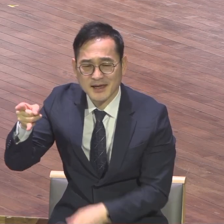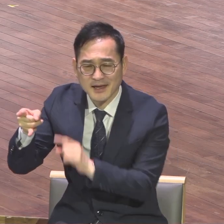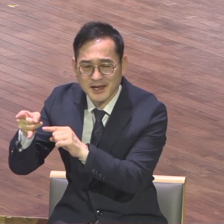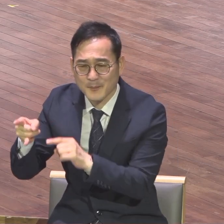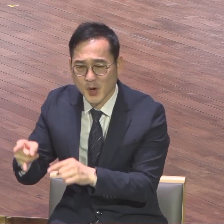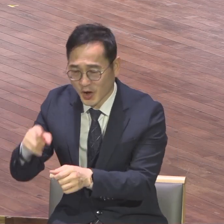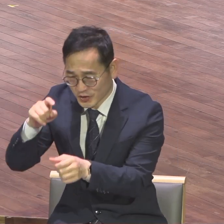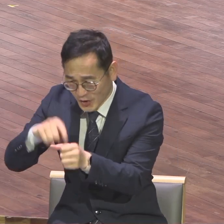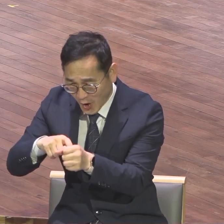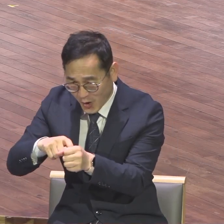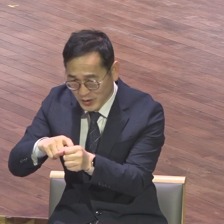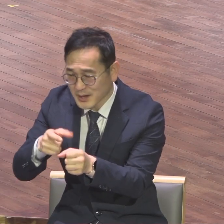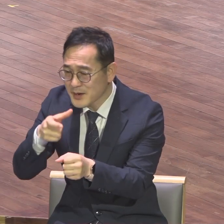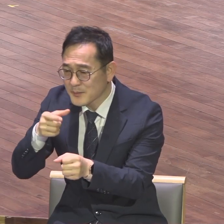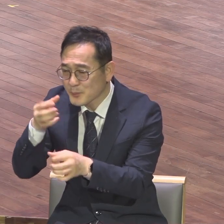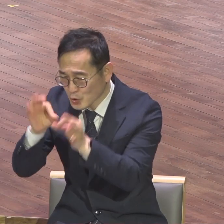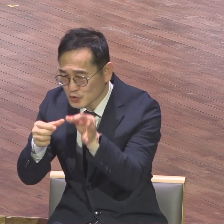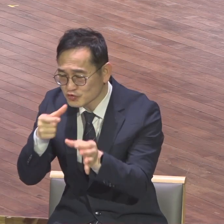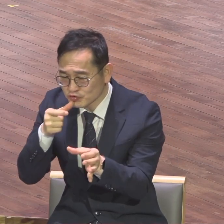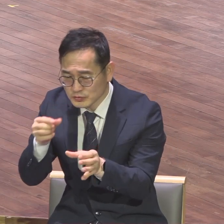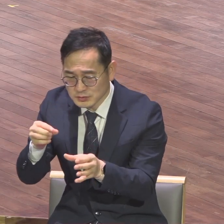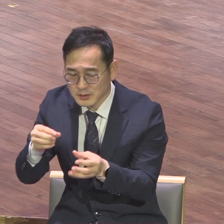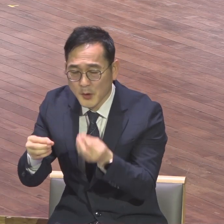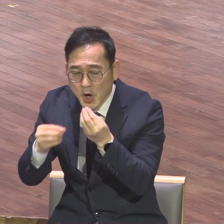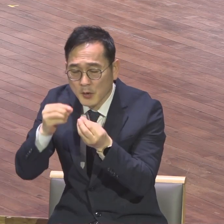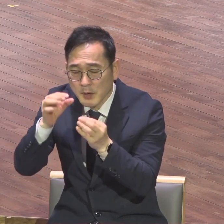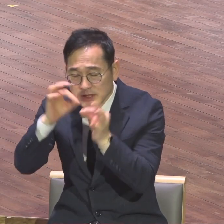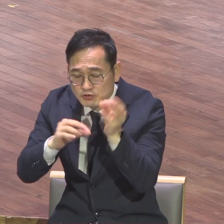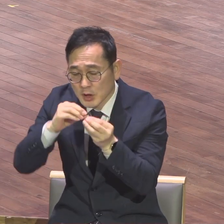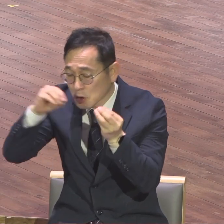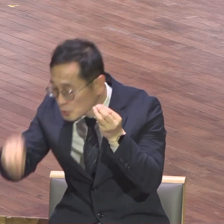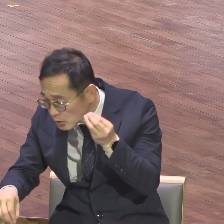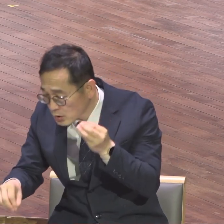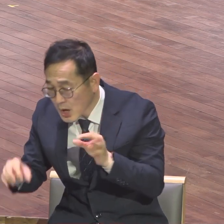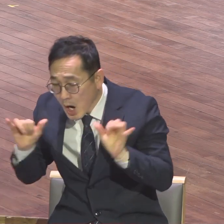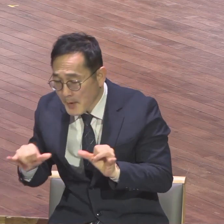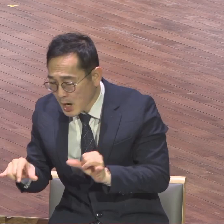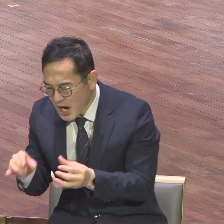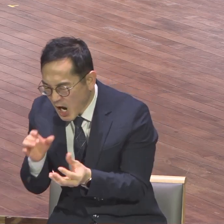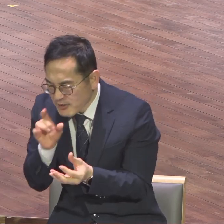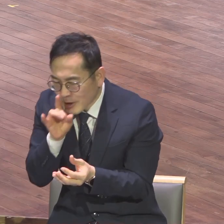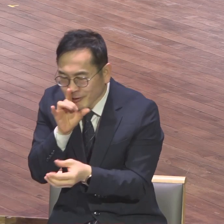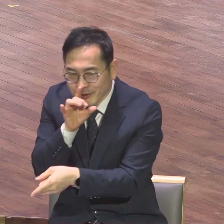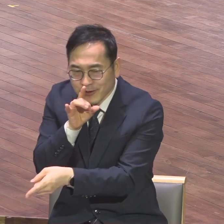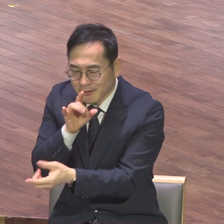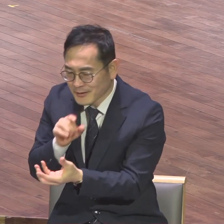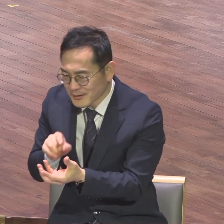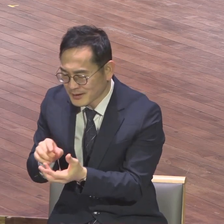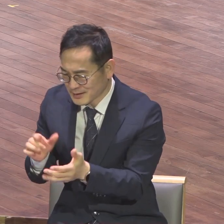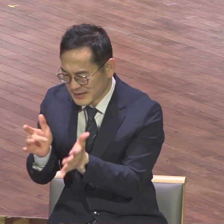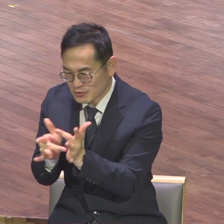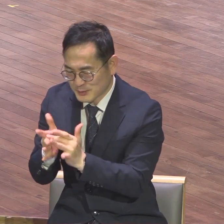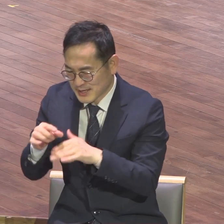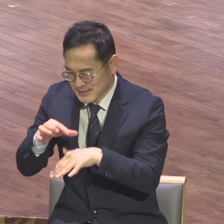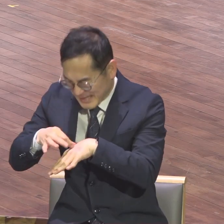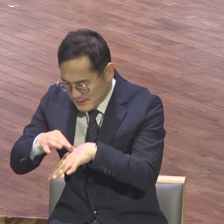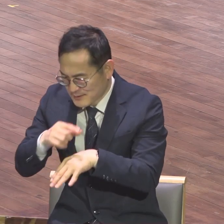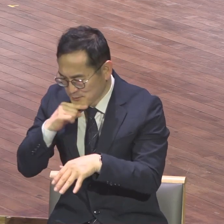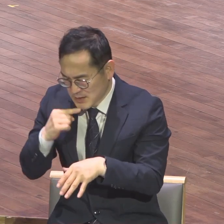떡과 포도주가 땅에 떨어질까봐 매우 조심합니다. 왜? 실제로 예수님의 살과 피로 그렇게 생각하기